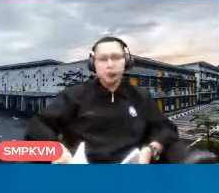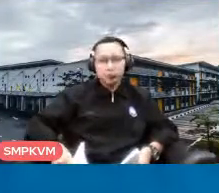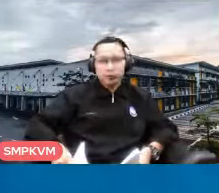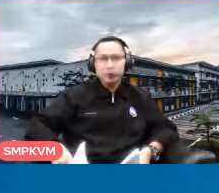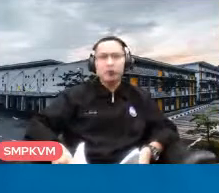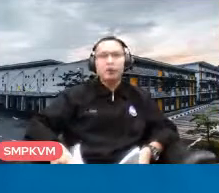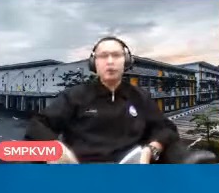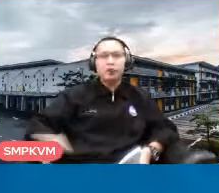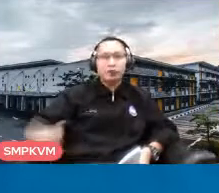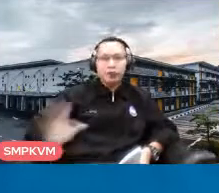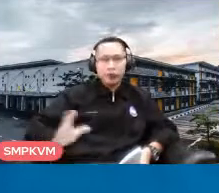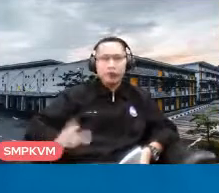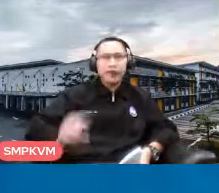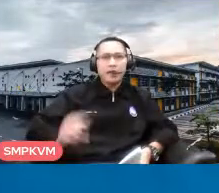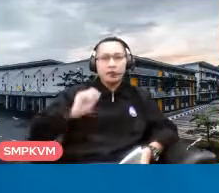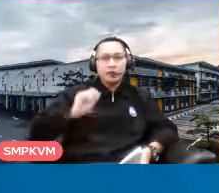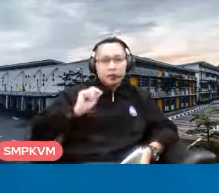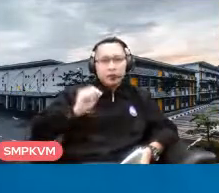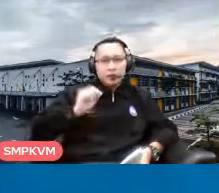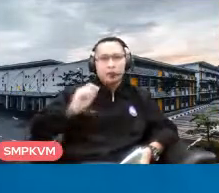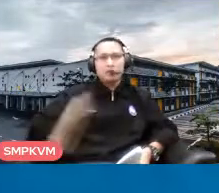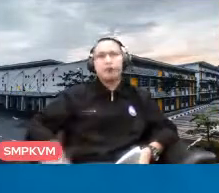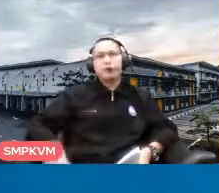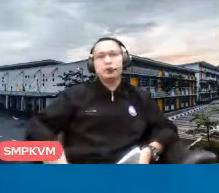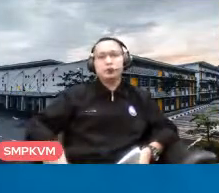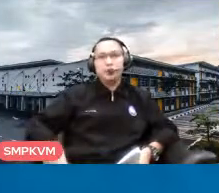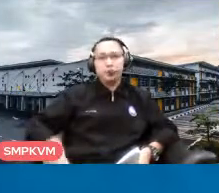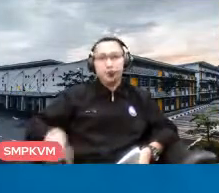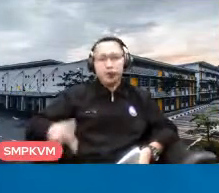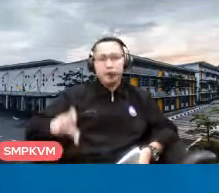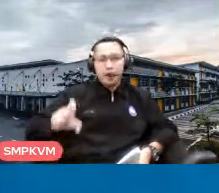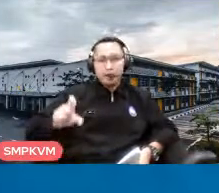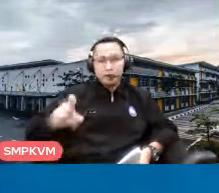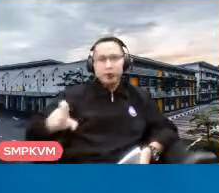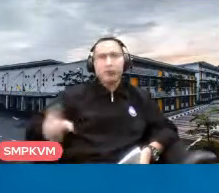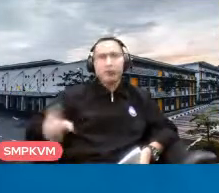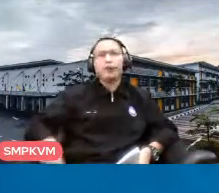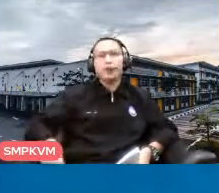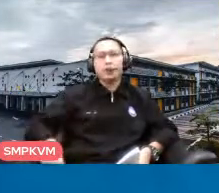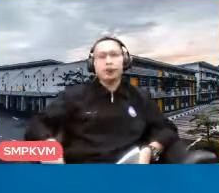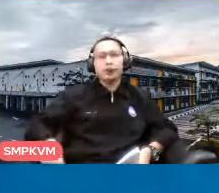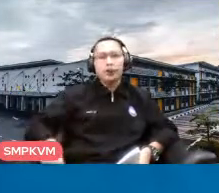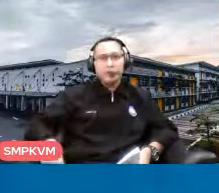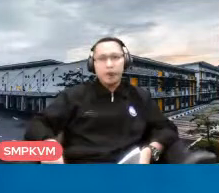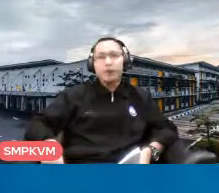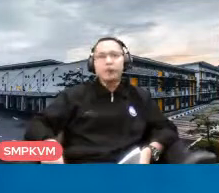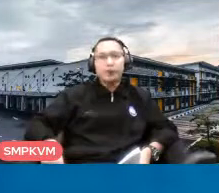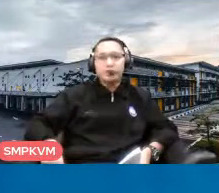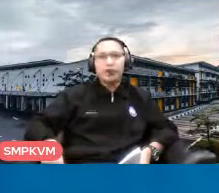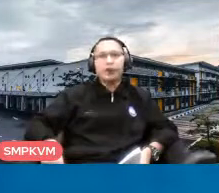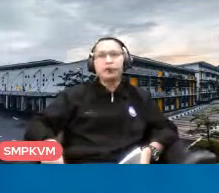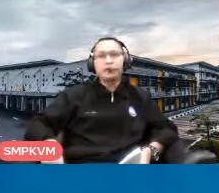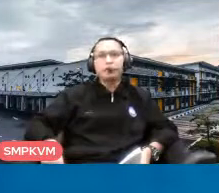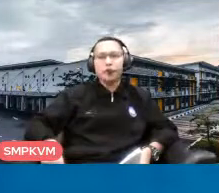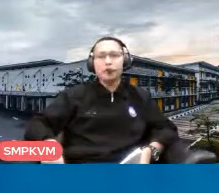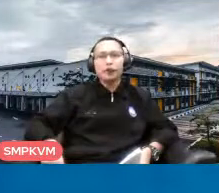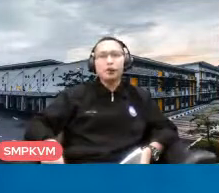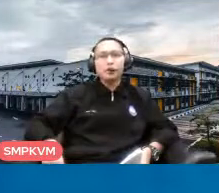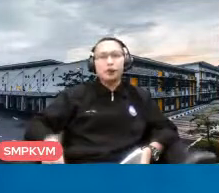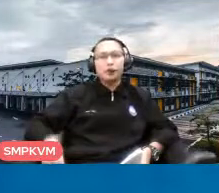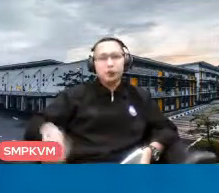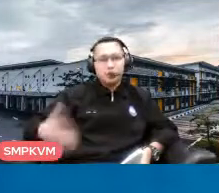siapa-siapa tuh jadi tetap gula seakan tengok Siapa tuh Siapa yang ada kisah panggilah bagi macam biasanya akan